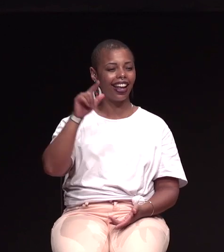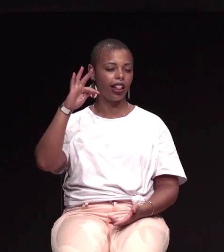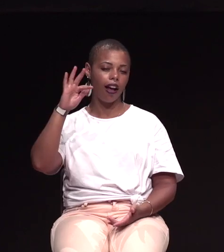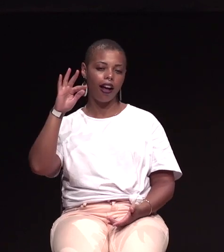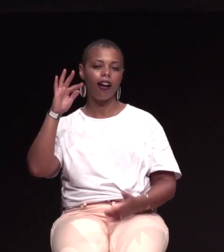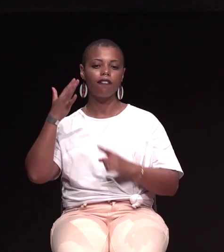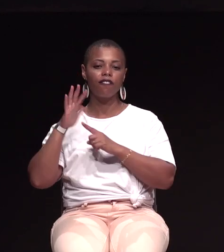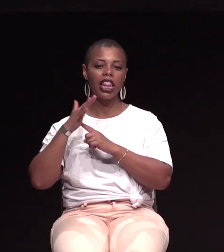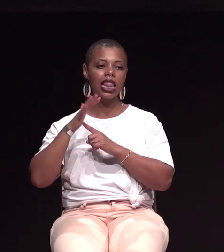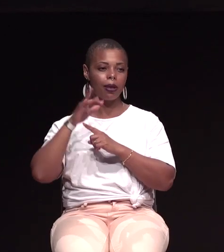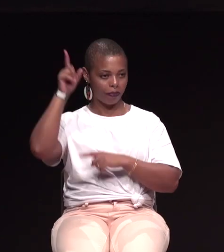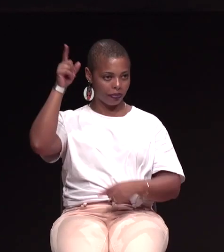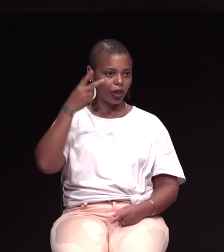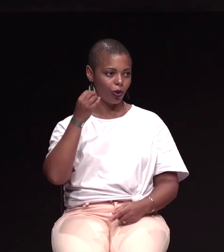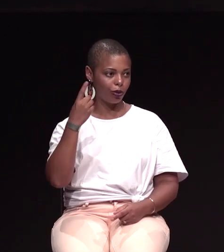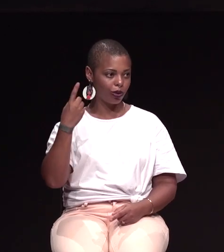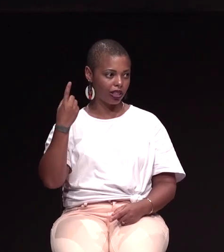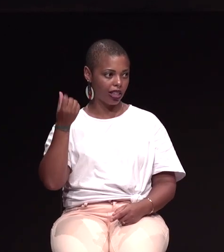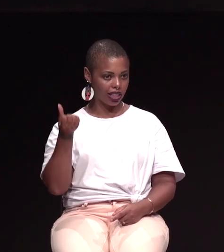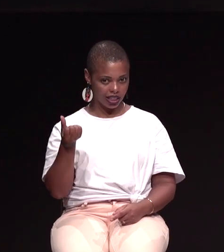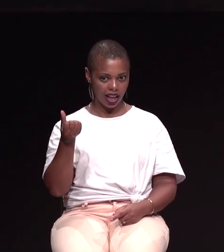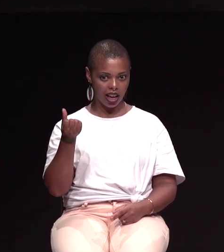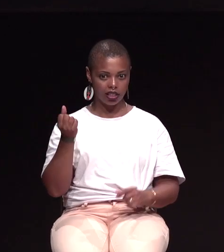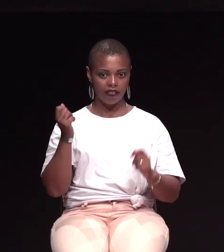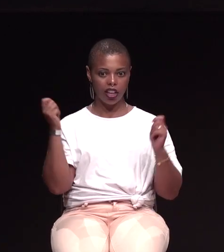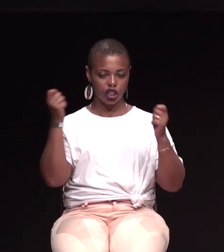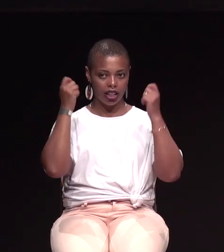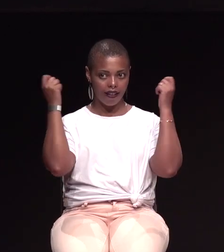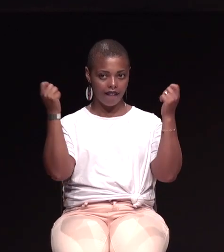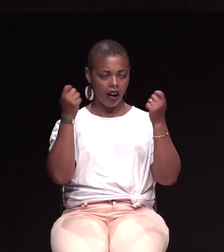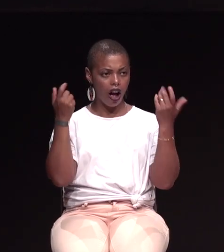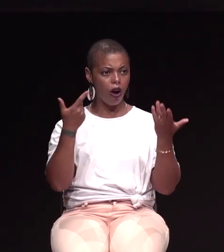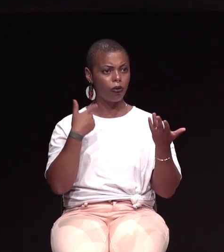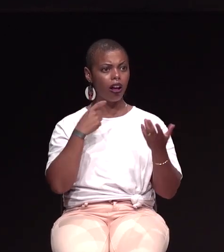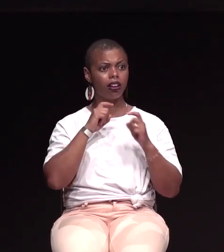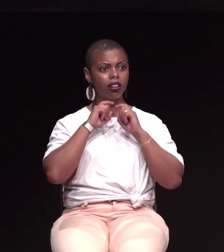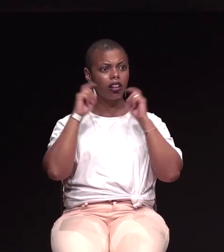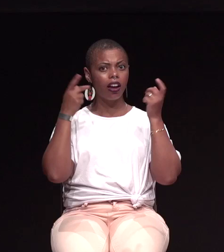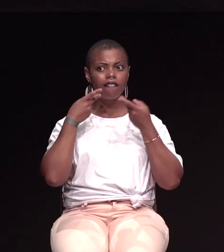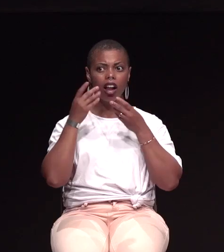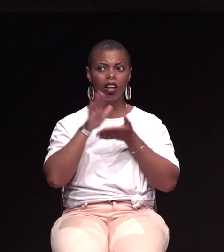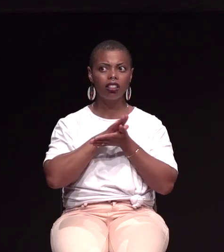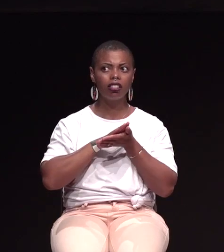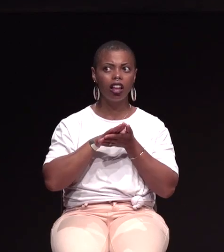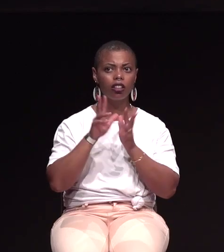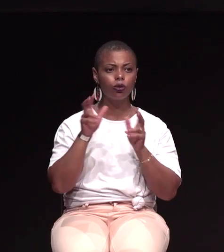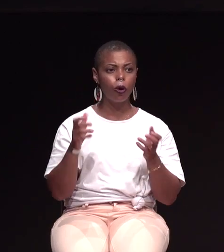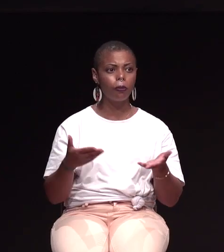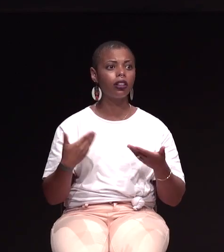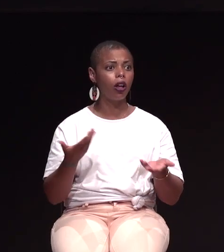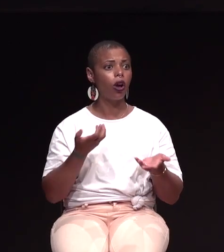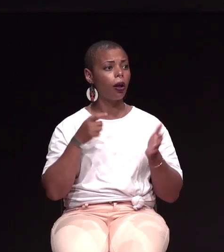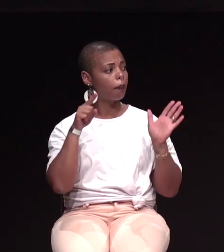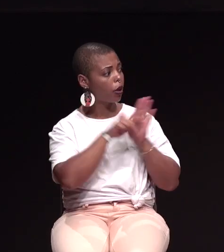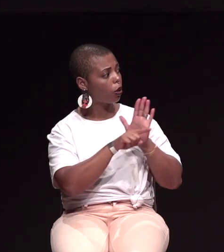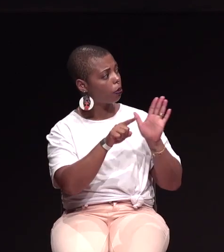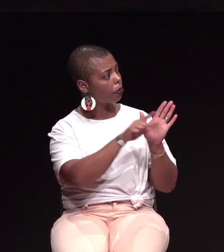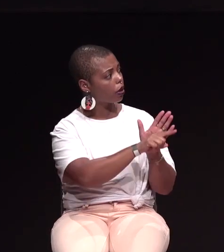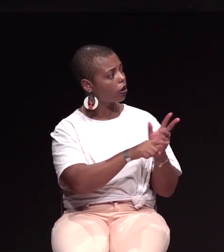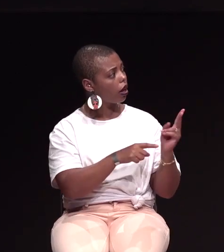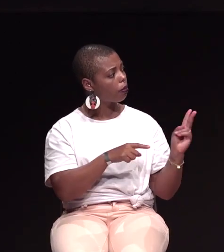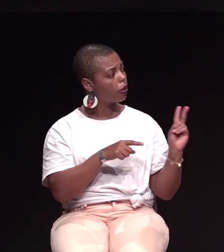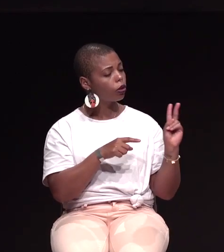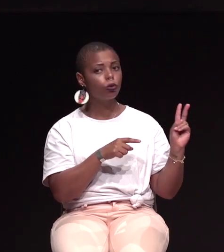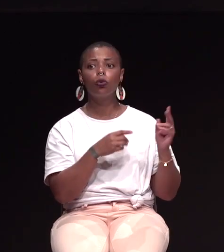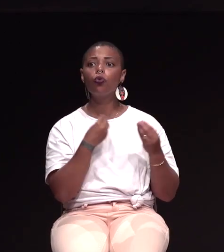assim, que isso não foi abordado em momento nenhum, e me parece que é uma questão importante. Então, eu queria perguntar para as duas, um pouco